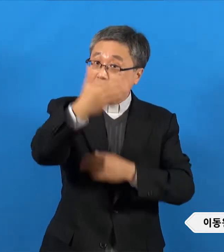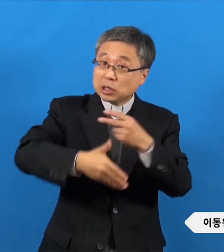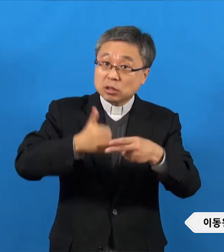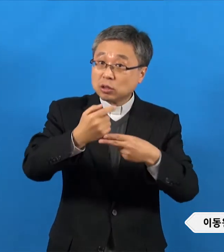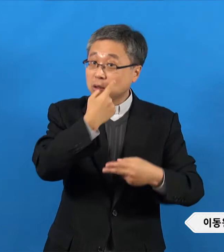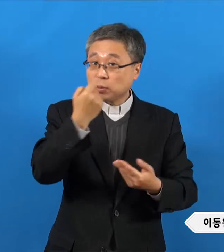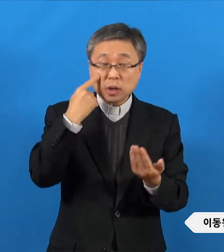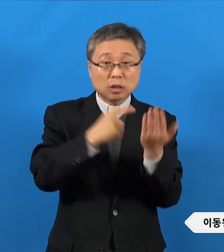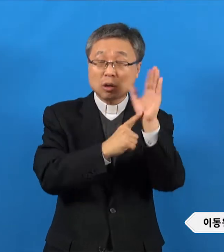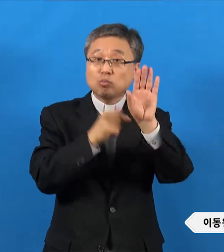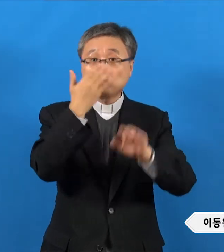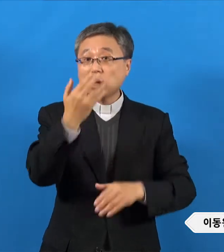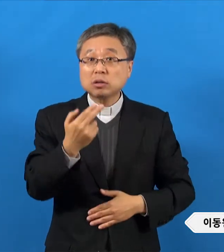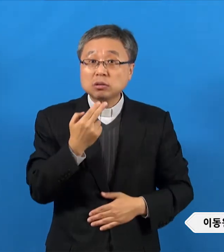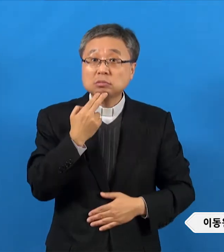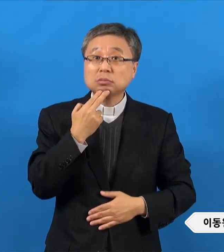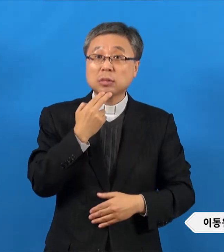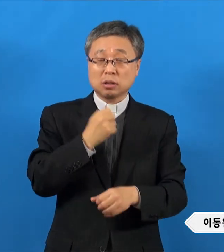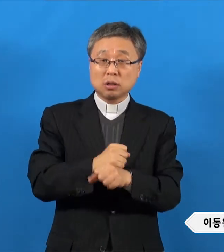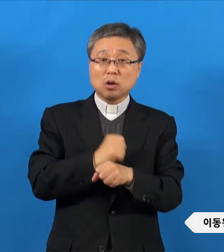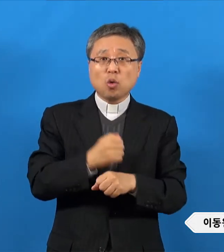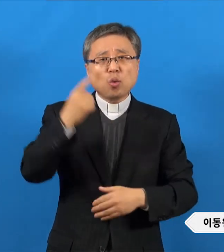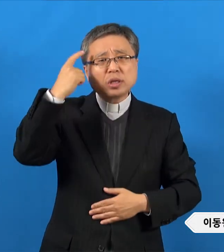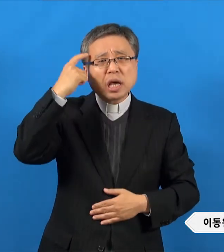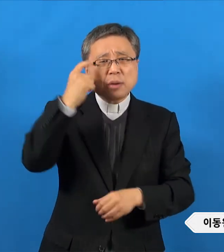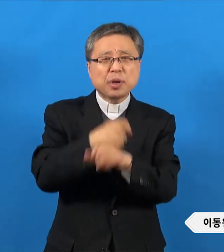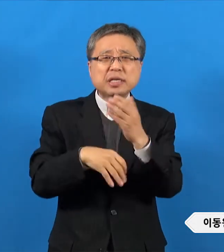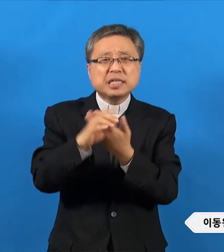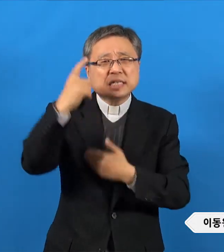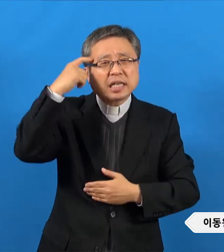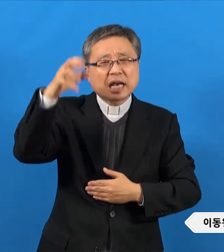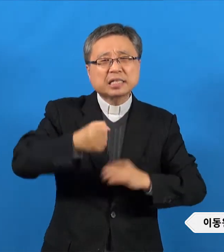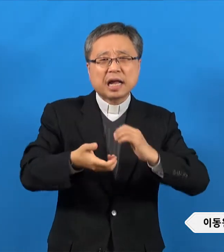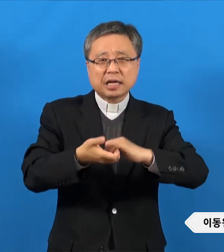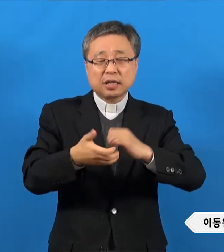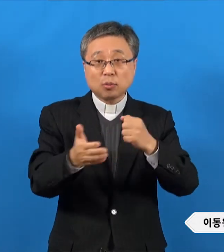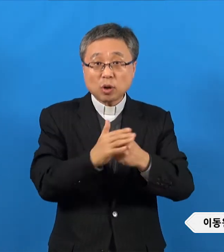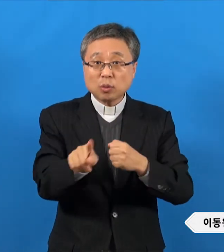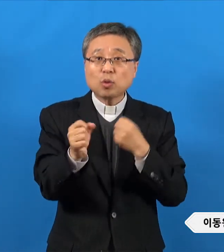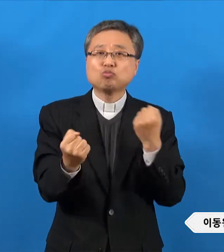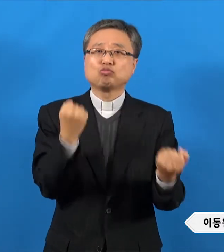보았습니다. 그것은 이성이 가진 한계 때문에 그렇습니다. 그럼에도 불구하고